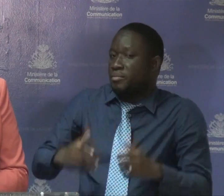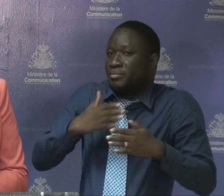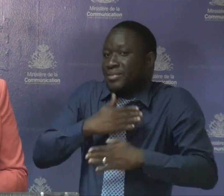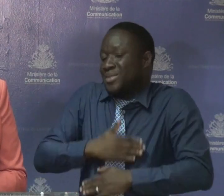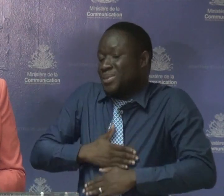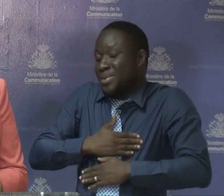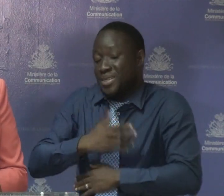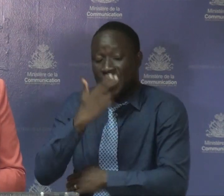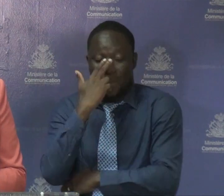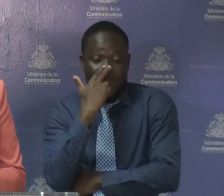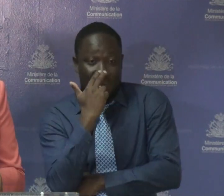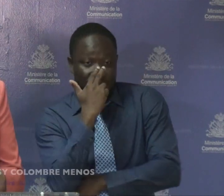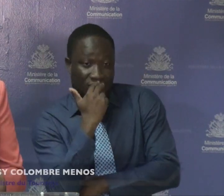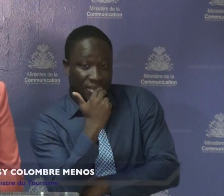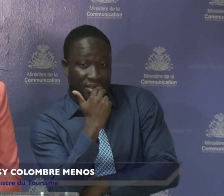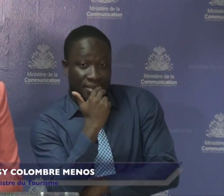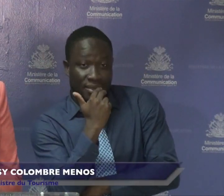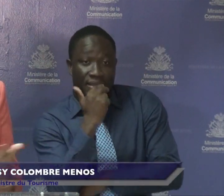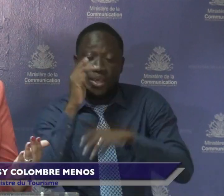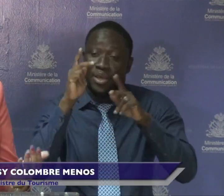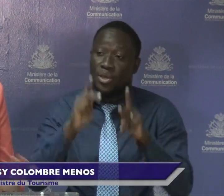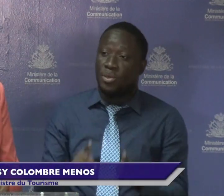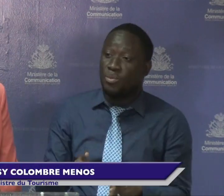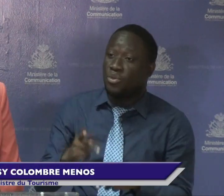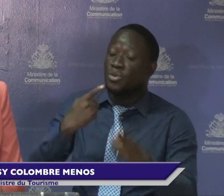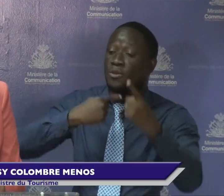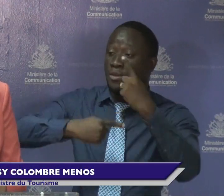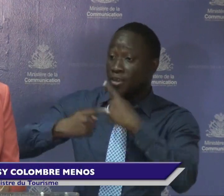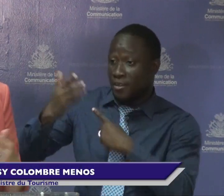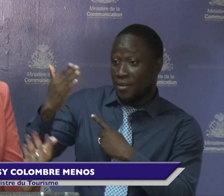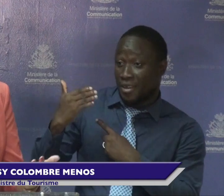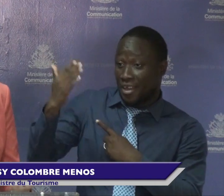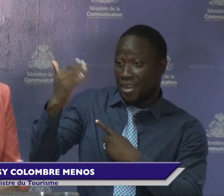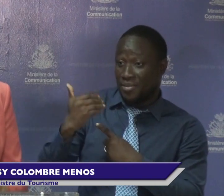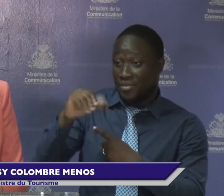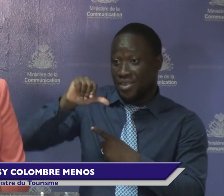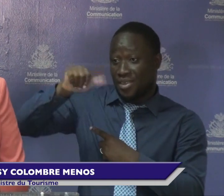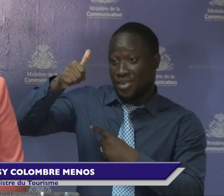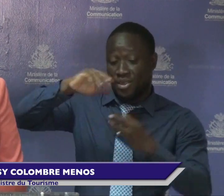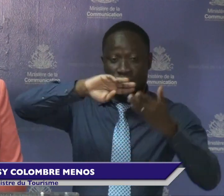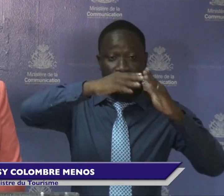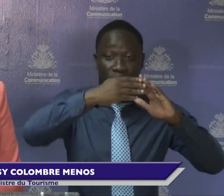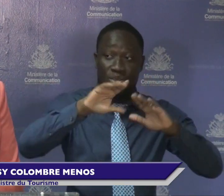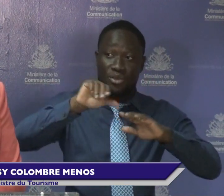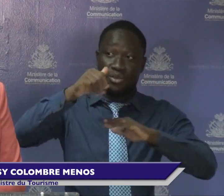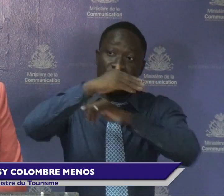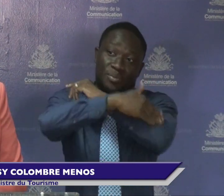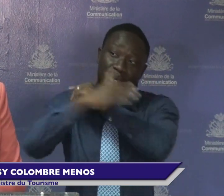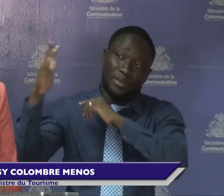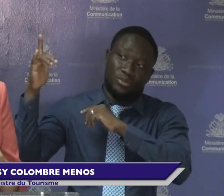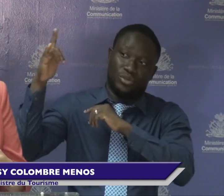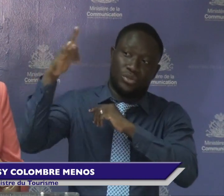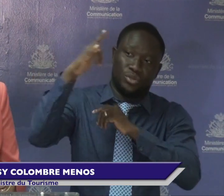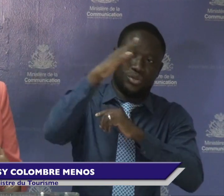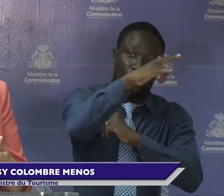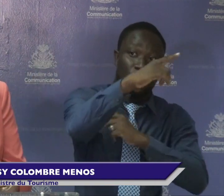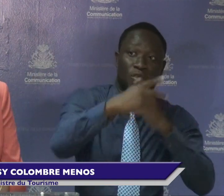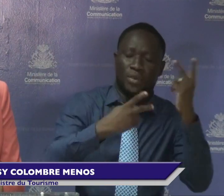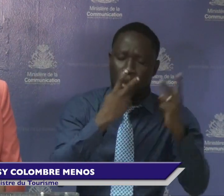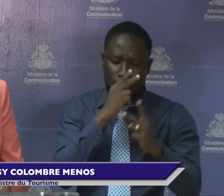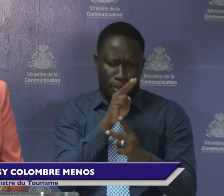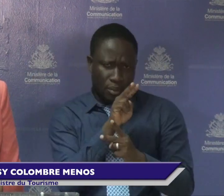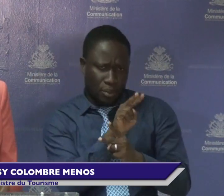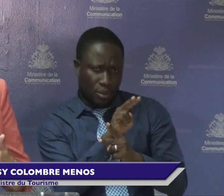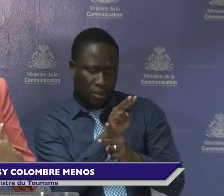capables d'amuser, et au même tout, et monde qui viennent tout, pas monde dans l'autre région et dans l'autre pays tout, qui viennent visiter, après dans quel